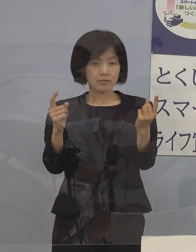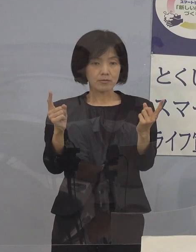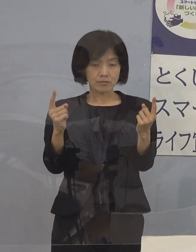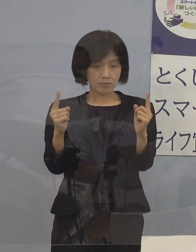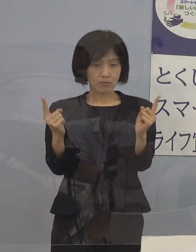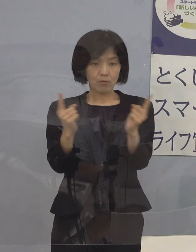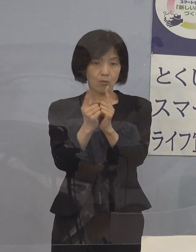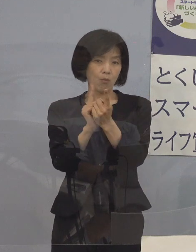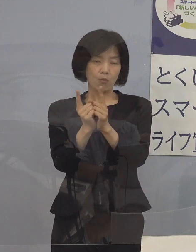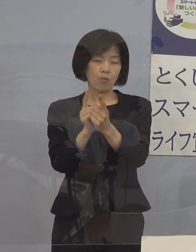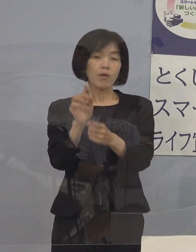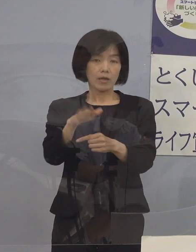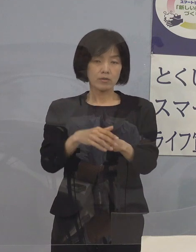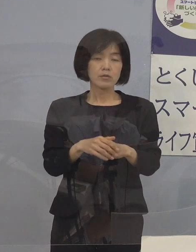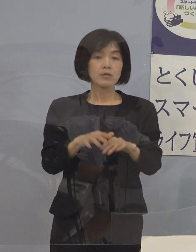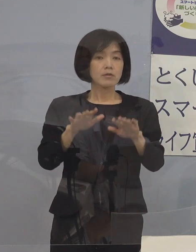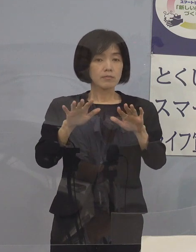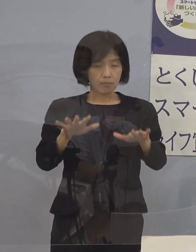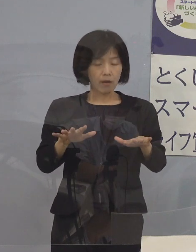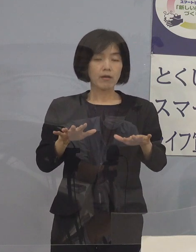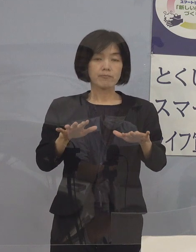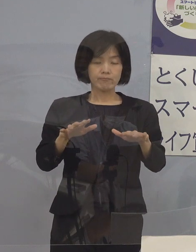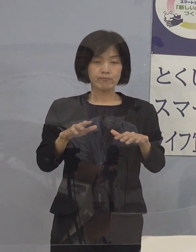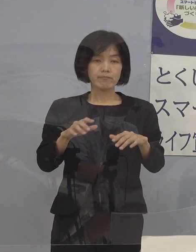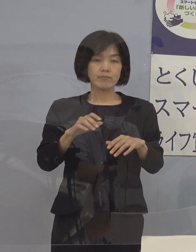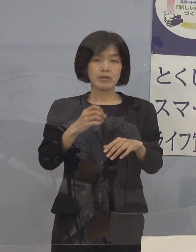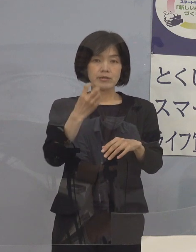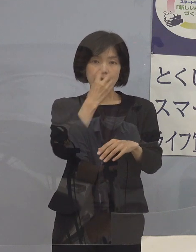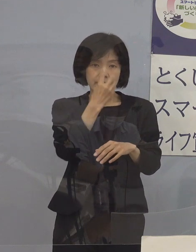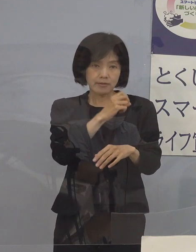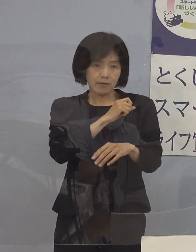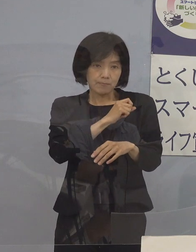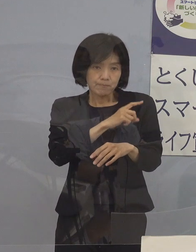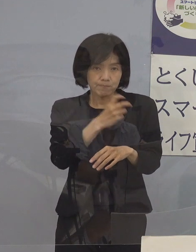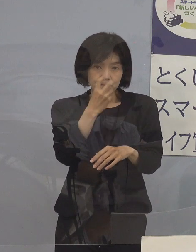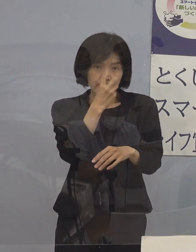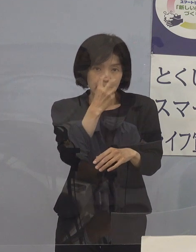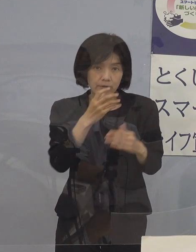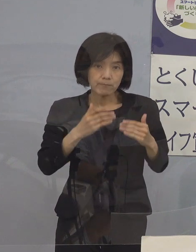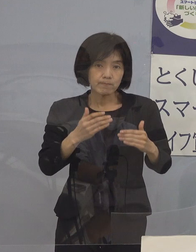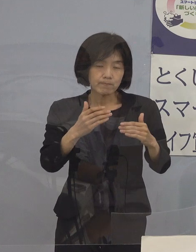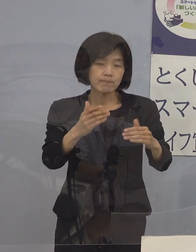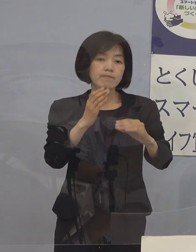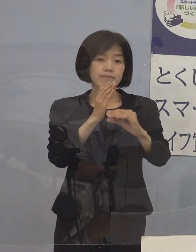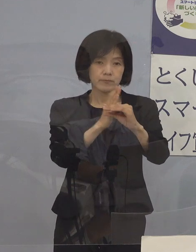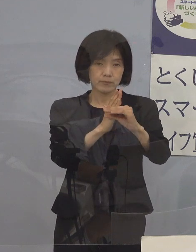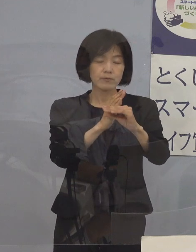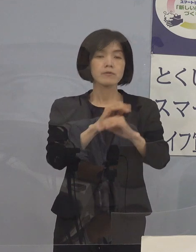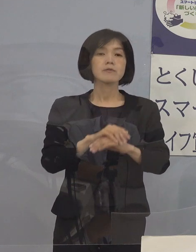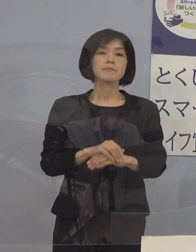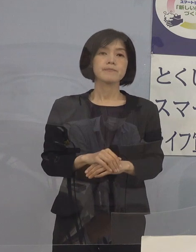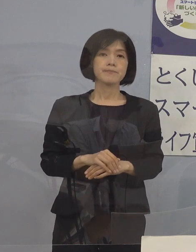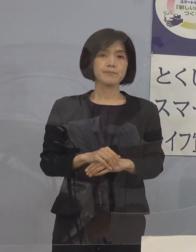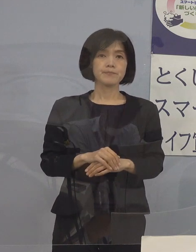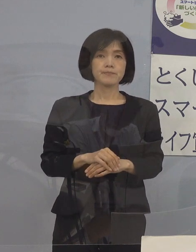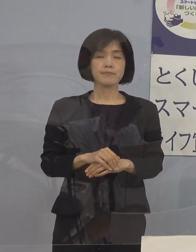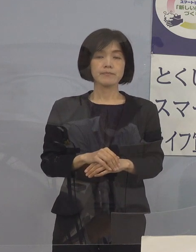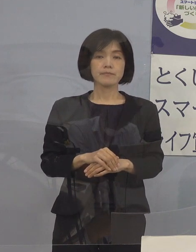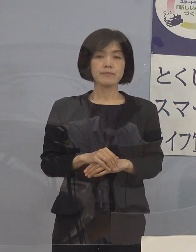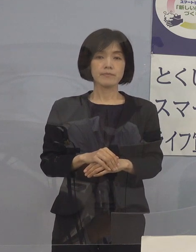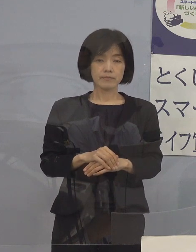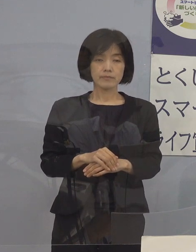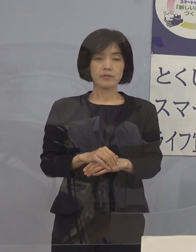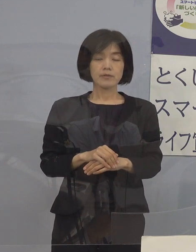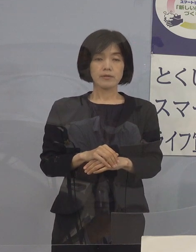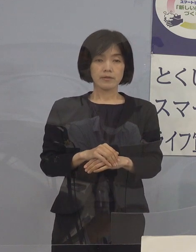。現在継続して積極的疫学調査実施をしているところであります。なお